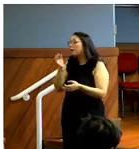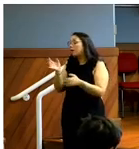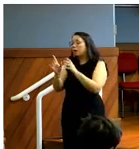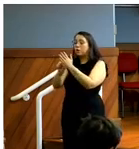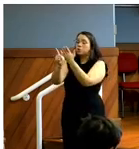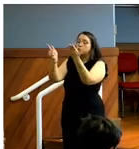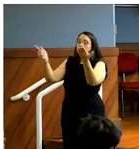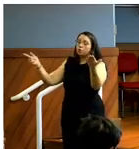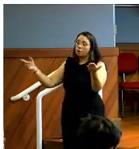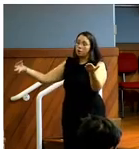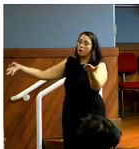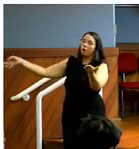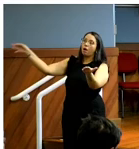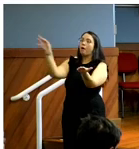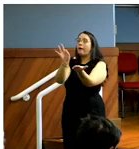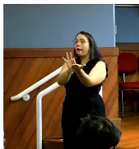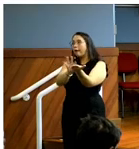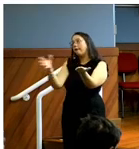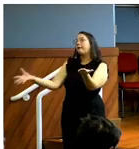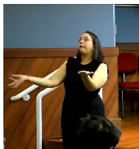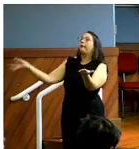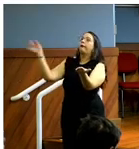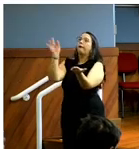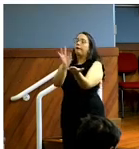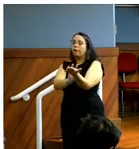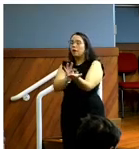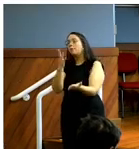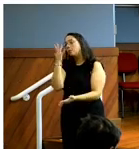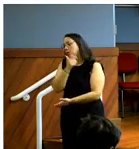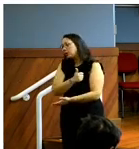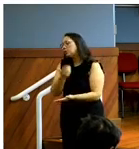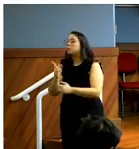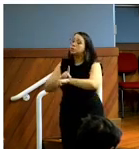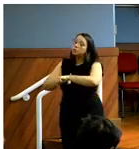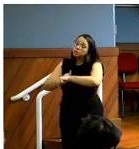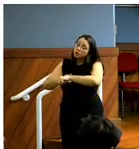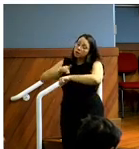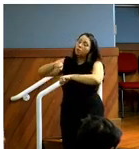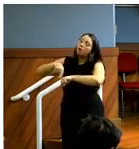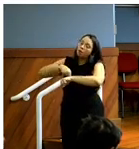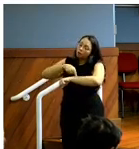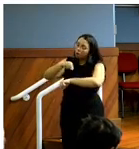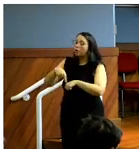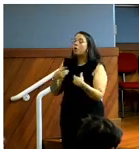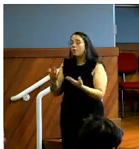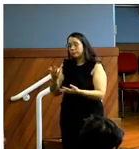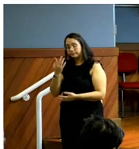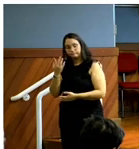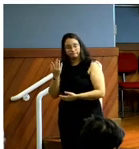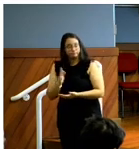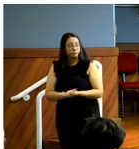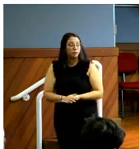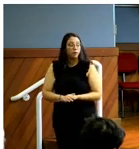pessoal lá, ele banha o jornal e tira, eu não entendo bulhufas, né? Acho bonito, mas não entendo. Mas qual que é o ponto? Que assim,